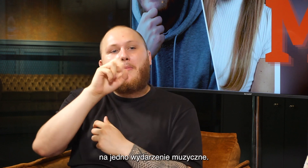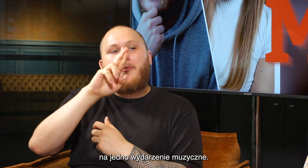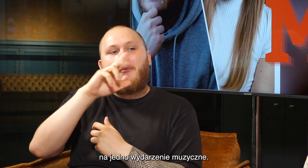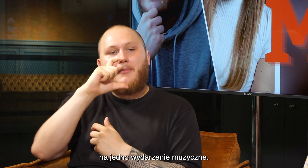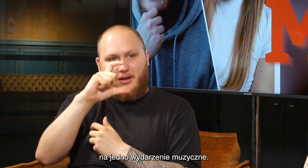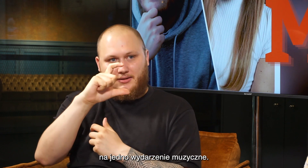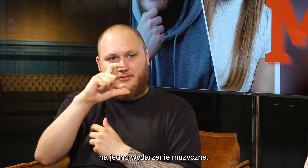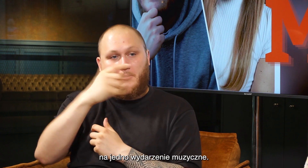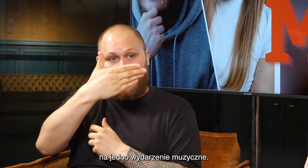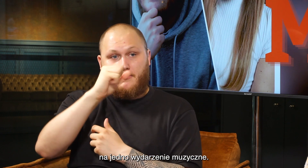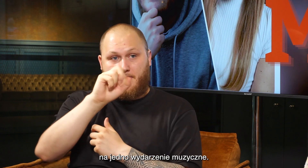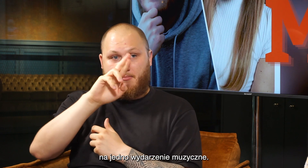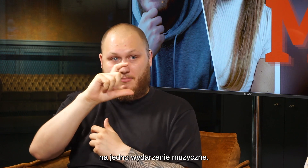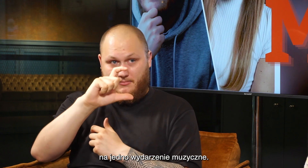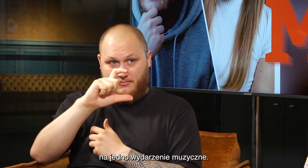na jedno wydarzenie muzyczne.